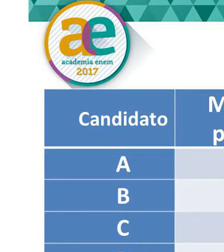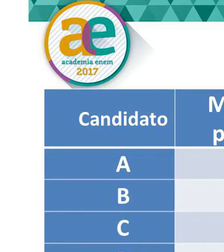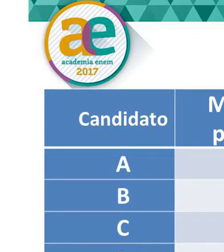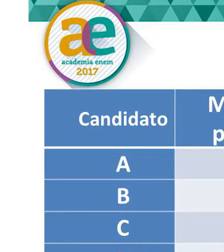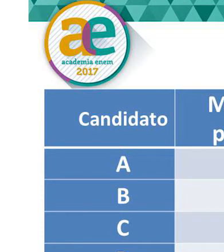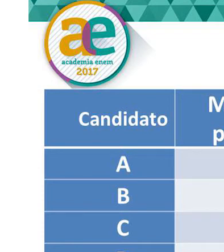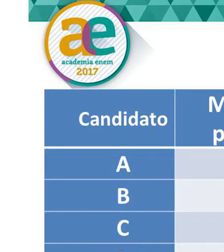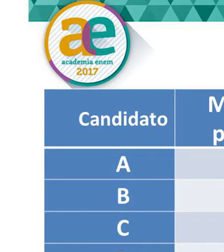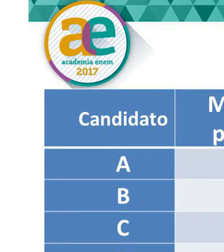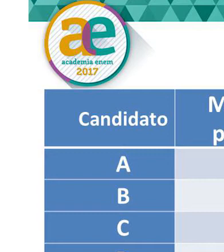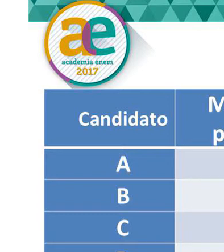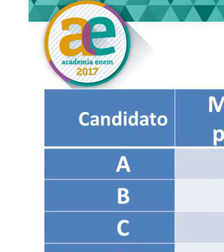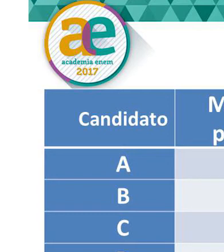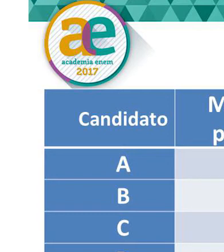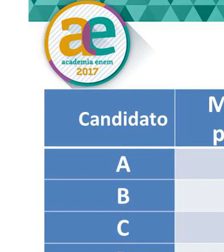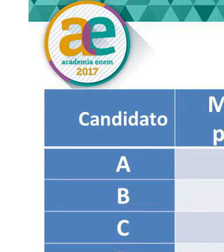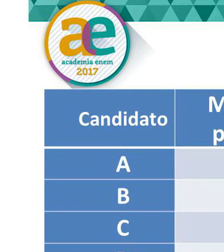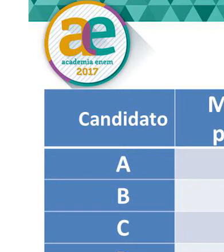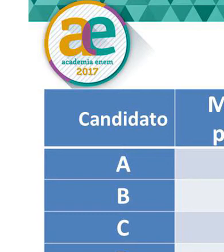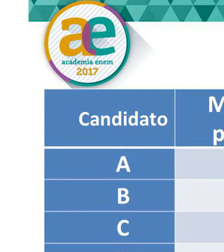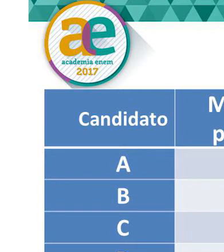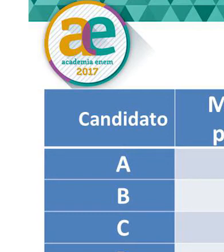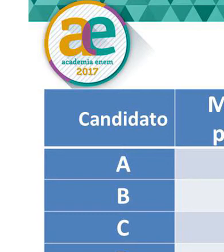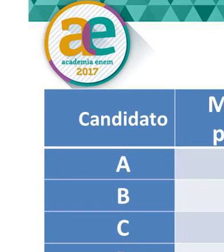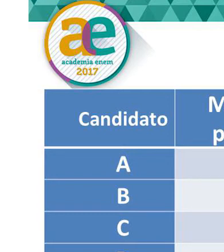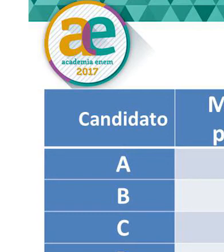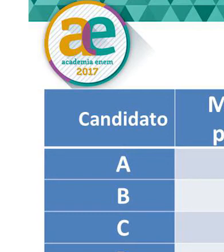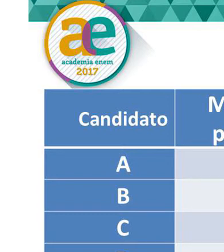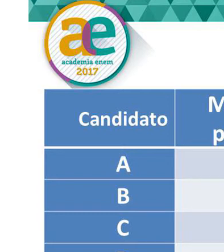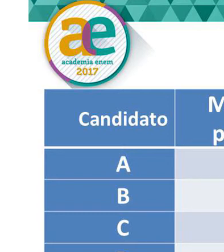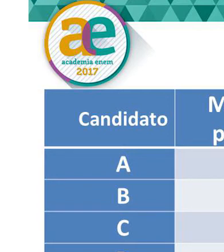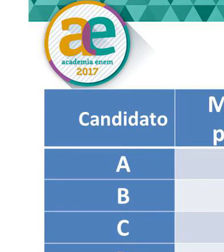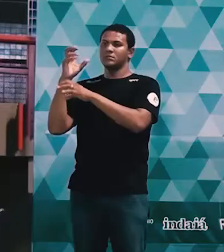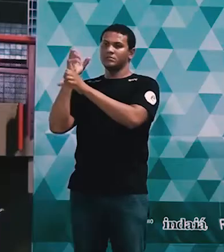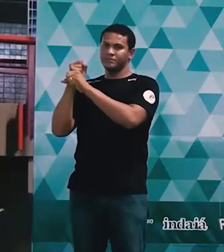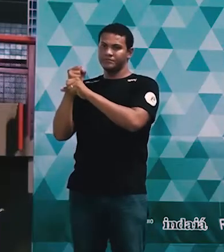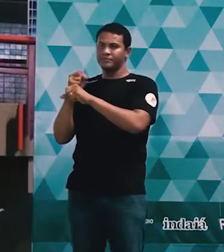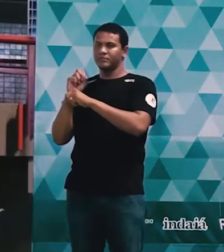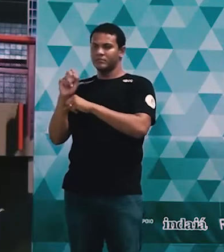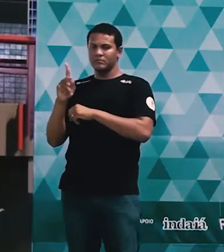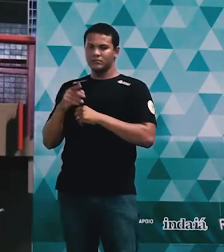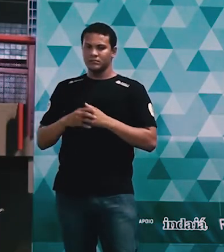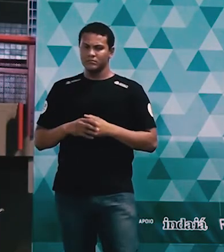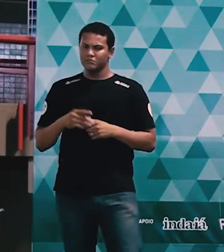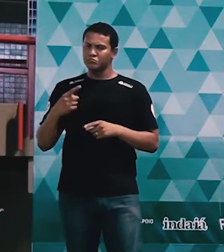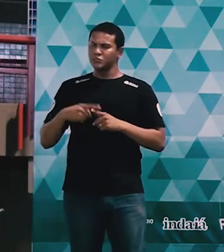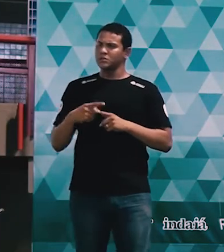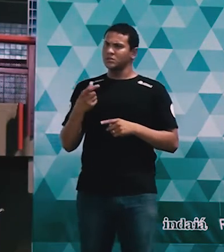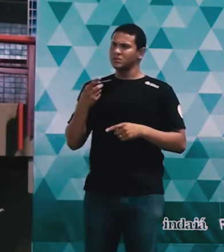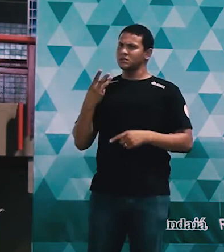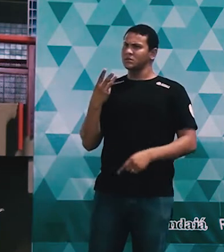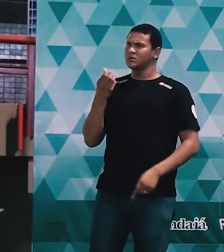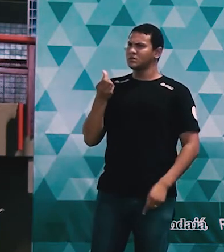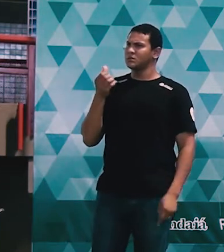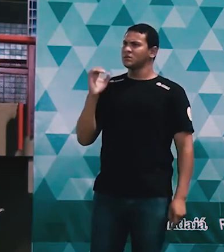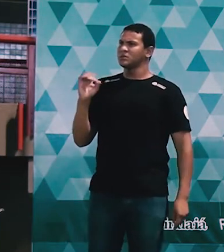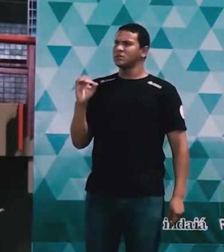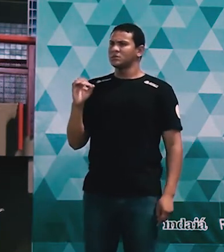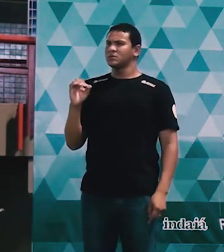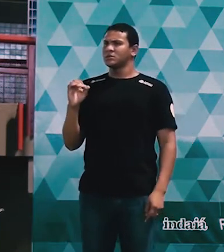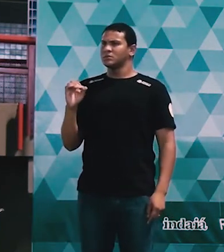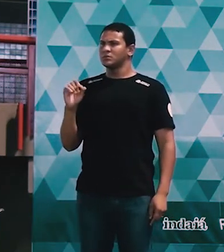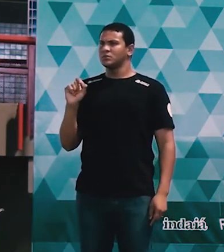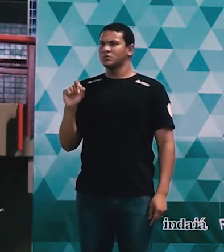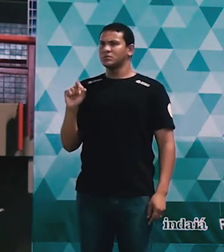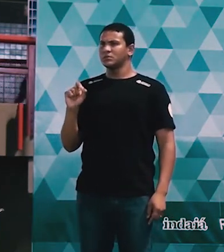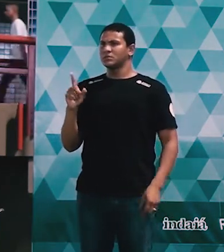pode escrever assim, ó, 360. Do lado 90. Por que eu vou escrever 360? Porque 360 é a